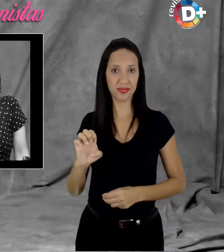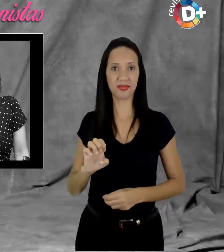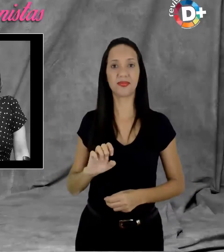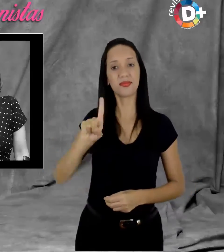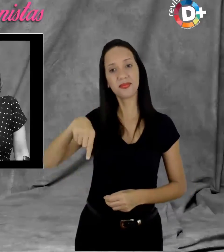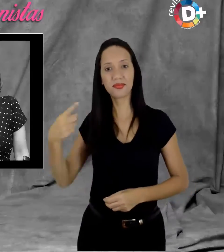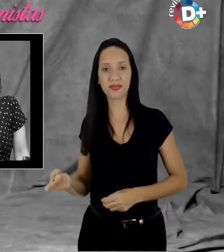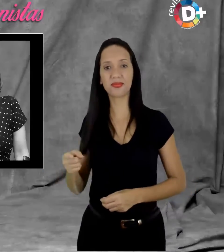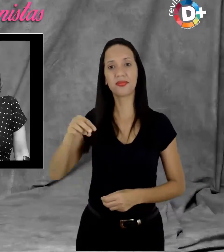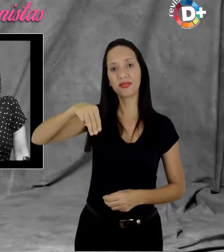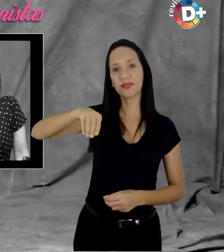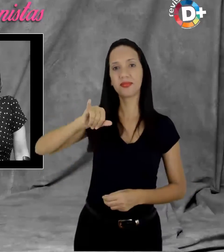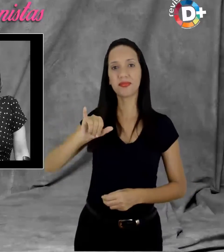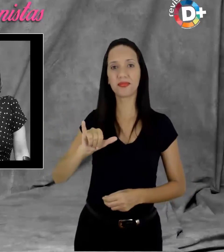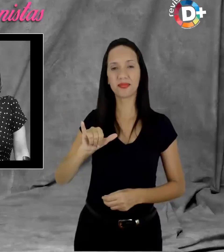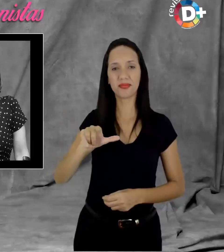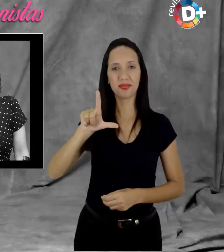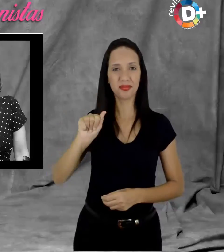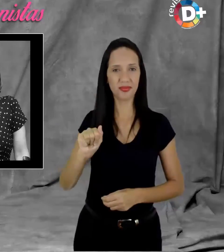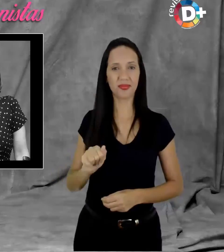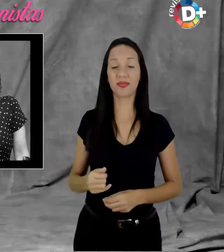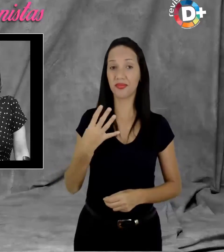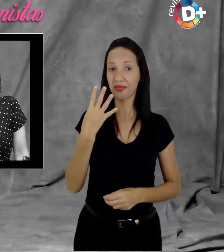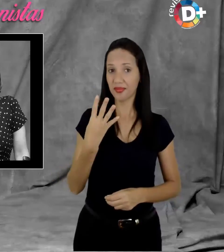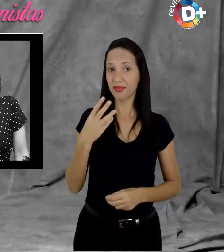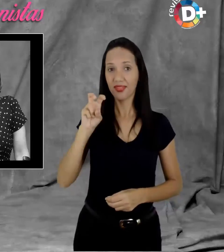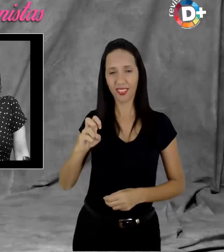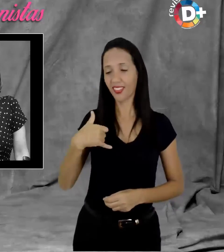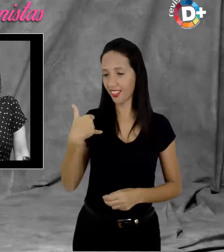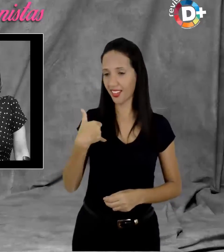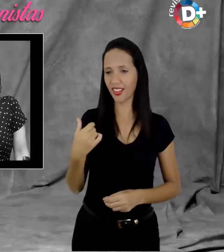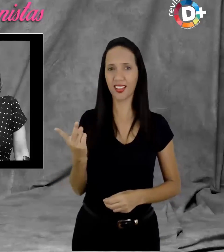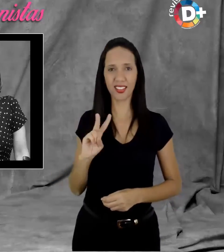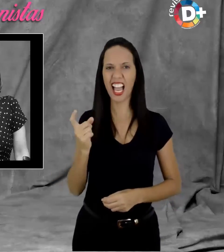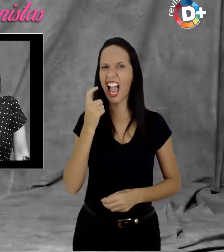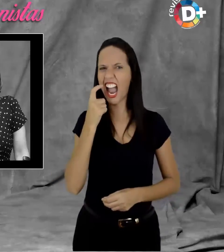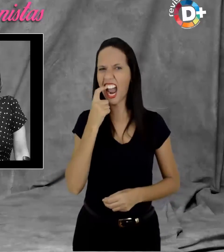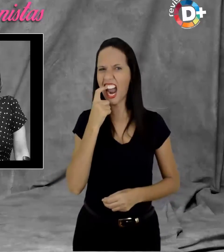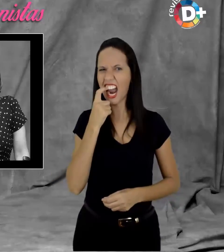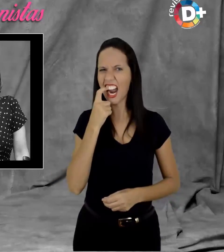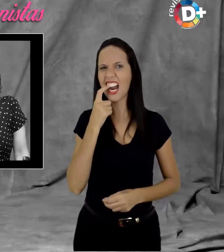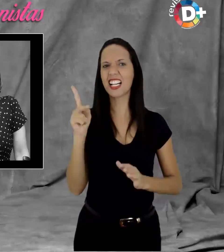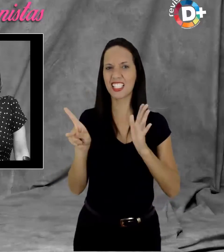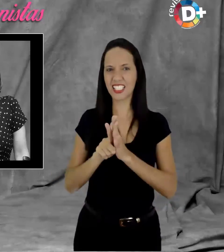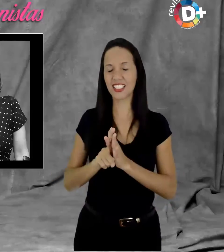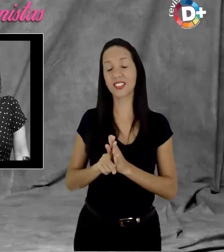anos, e Mila Rezejaki, de 45, respectivamente dentista e